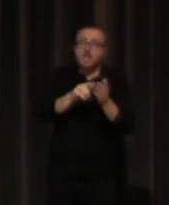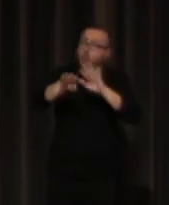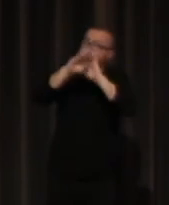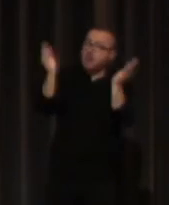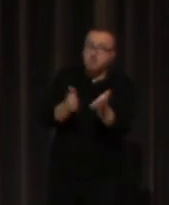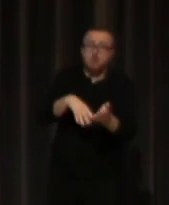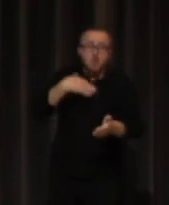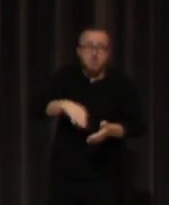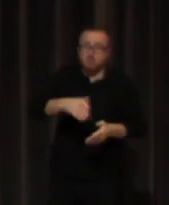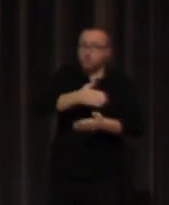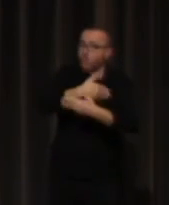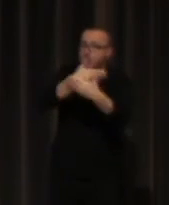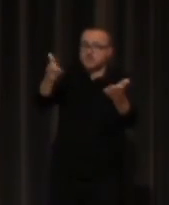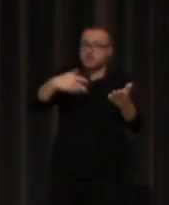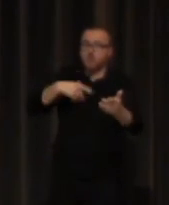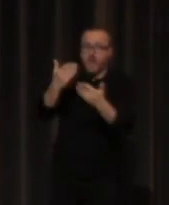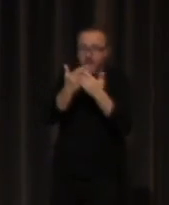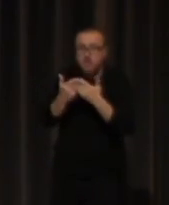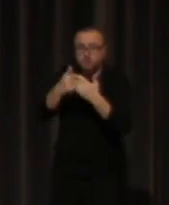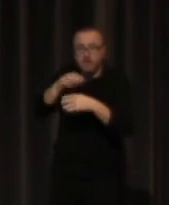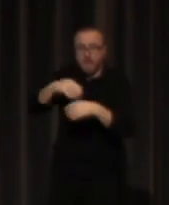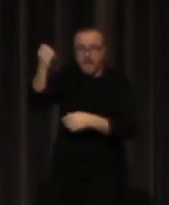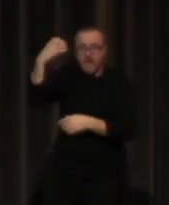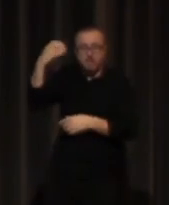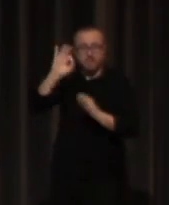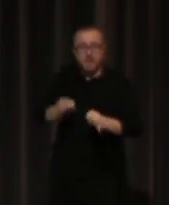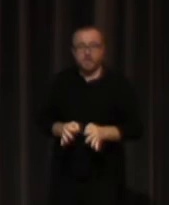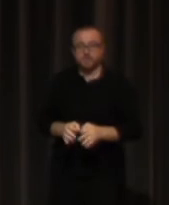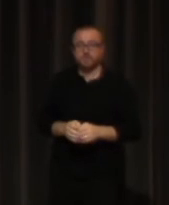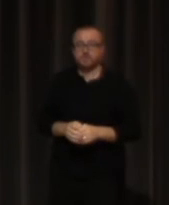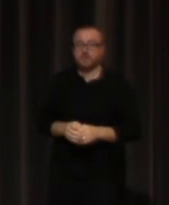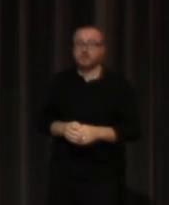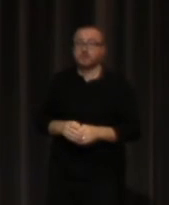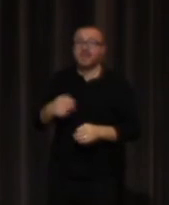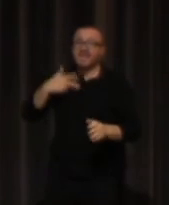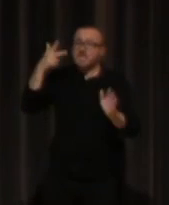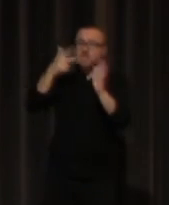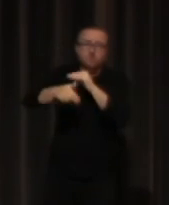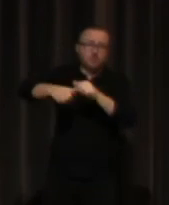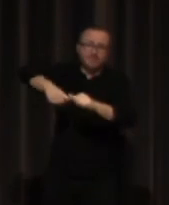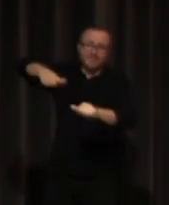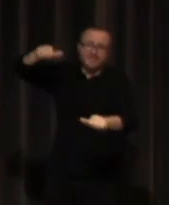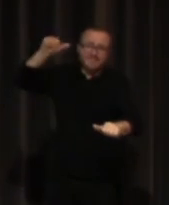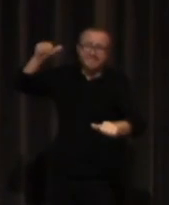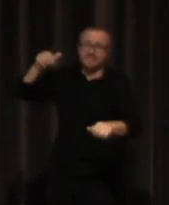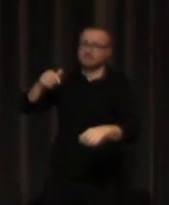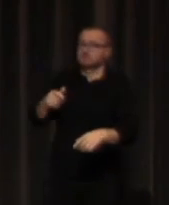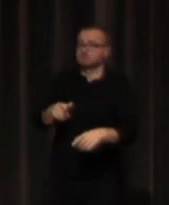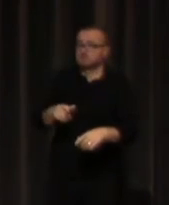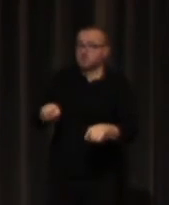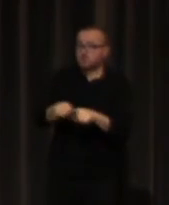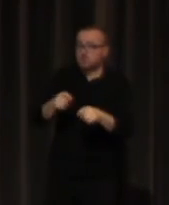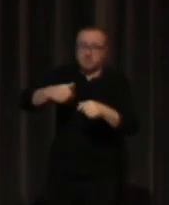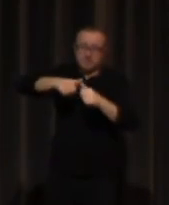d'esforç, i llarg, perquè no s'acaba mai, perquè la memòria històrica de la humanitat arriba francament molt